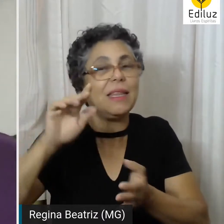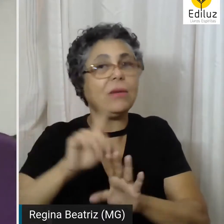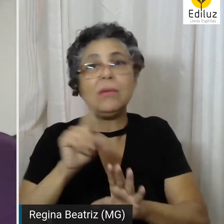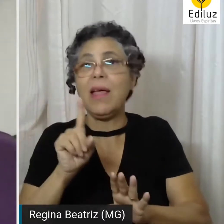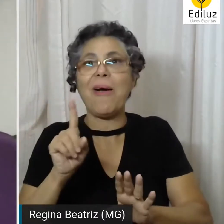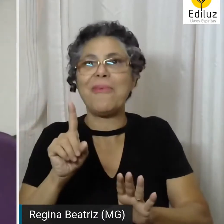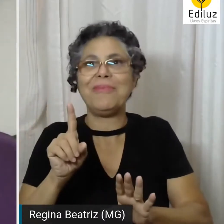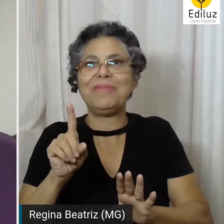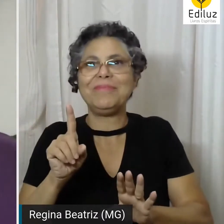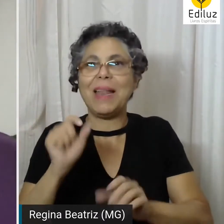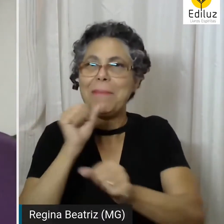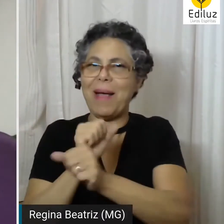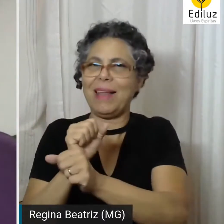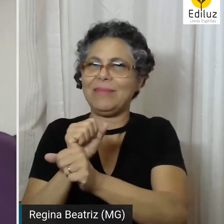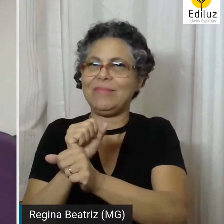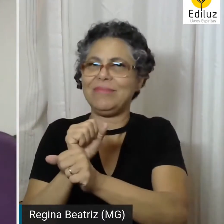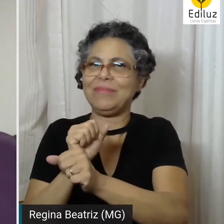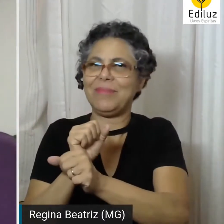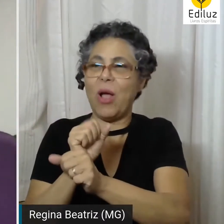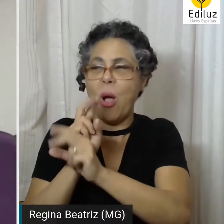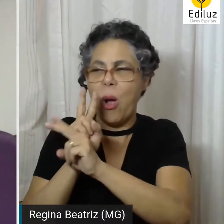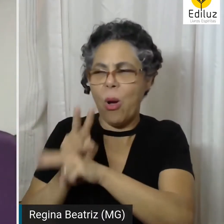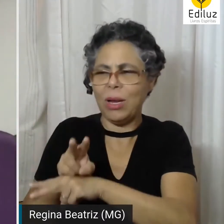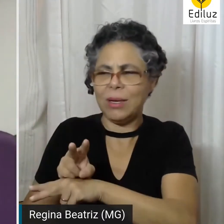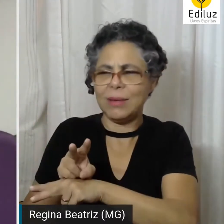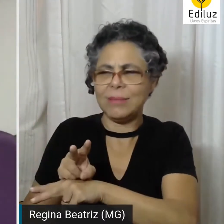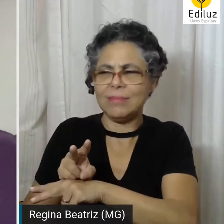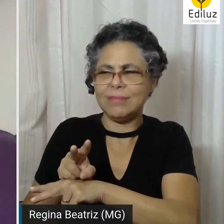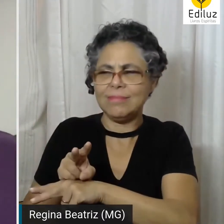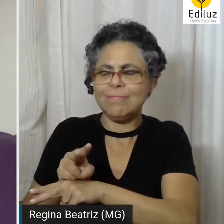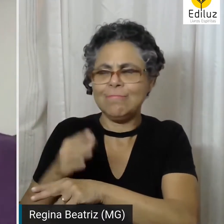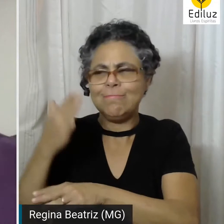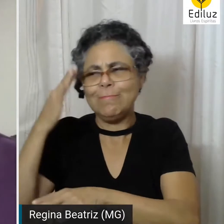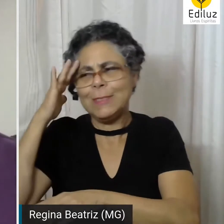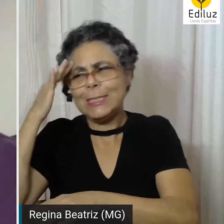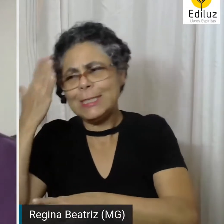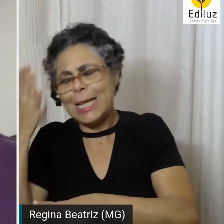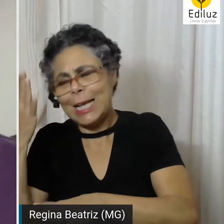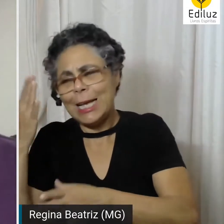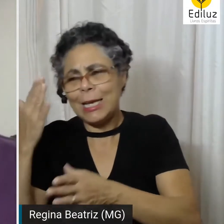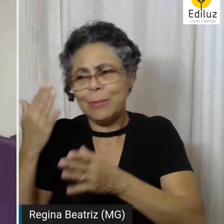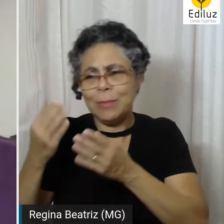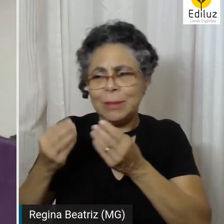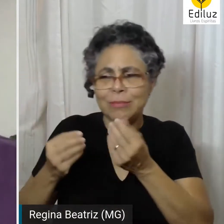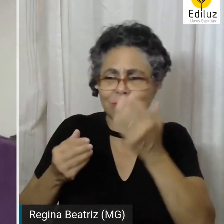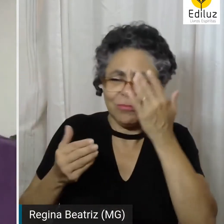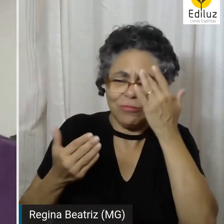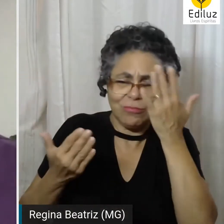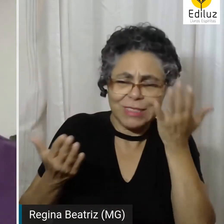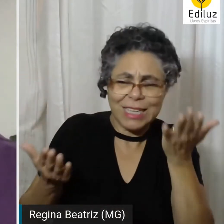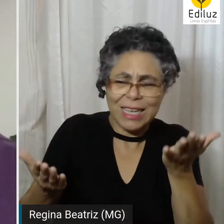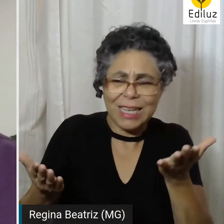não. Ele para, olha, não sabe, igualmente como não sabia, o sacerdote,